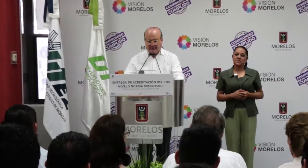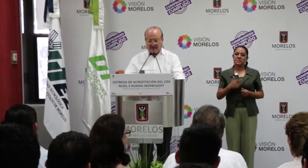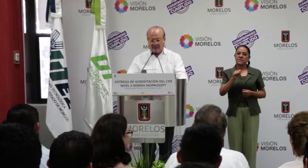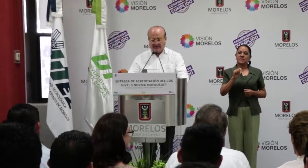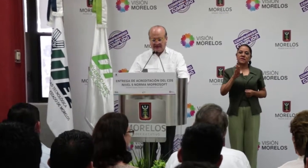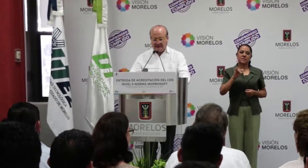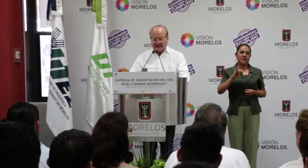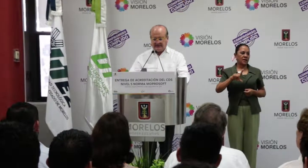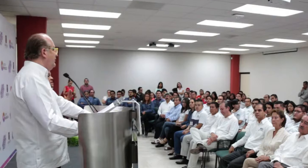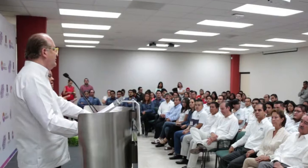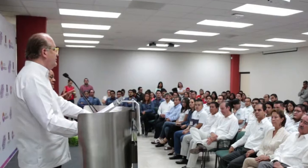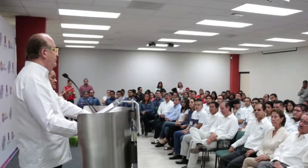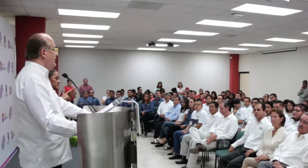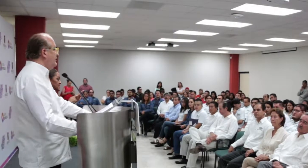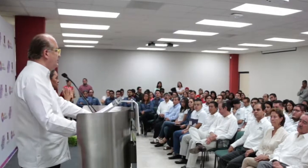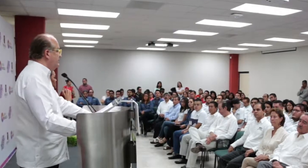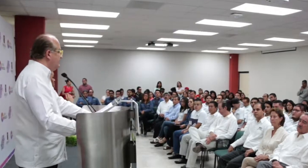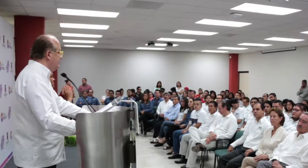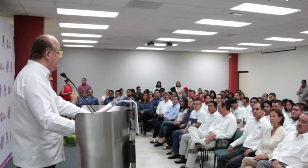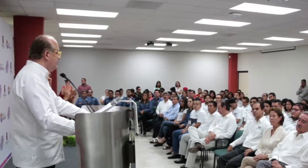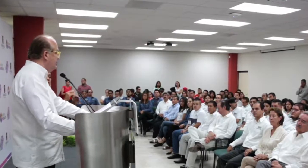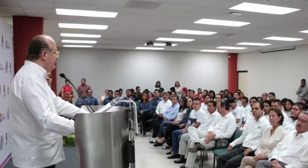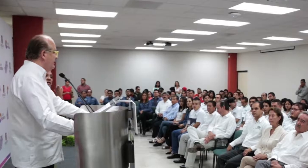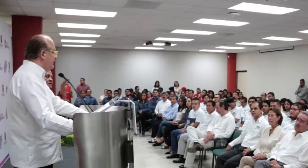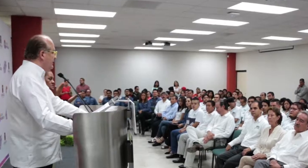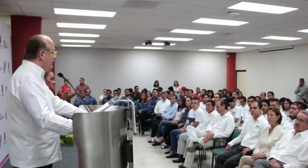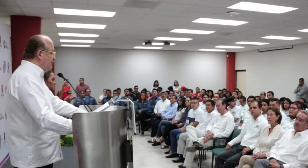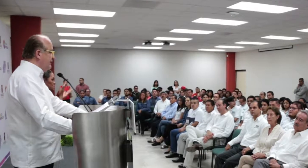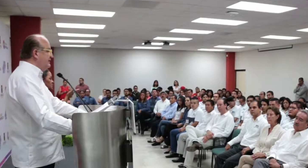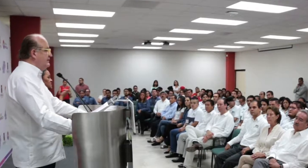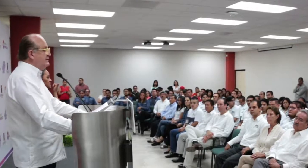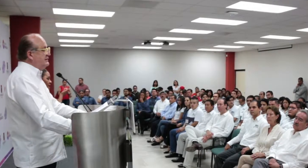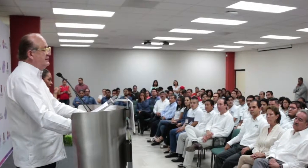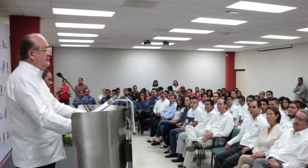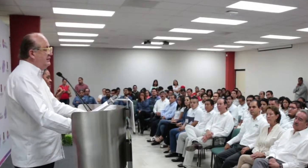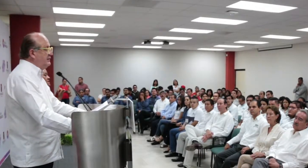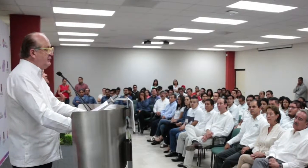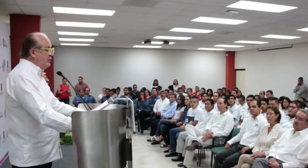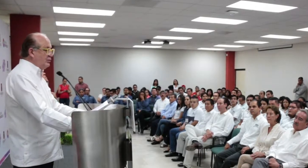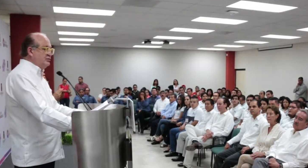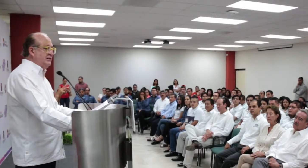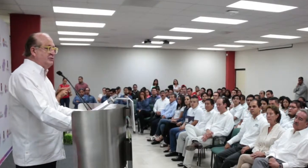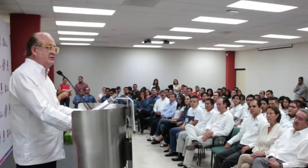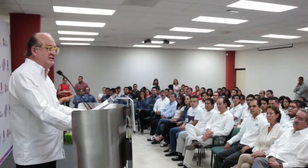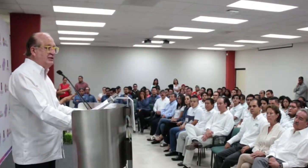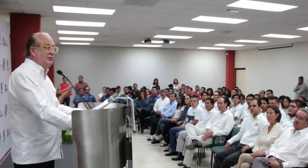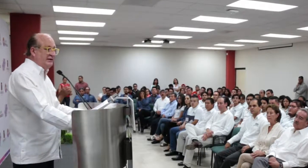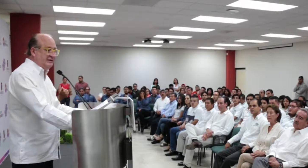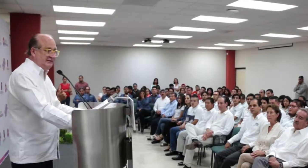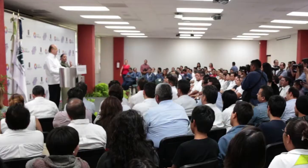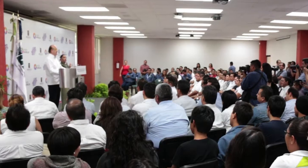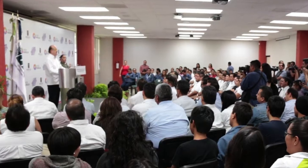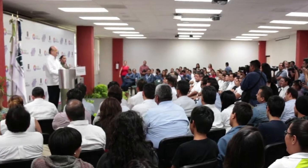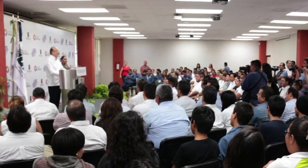Gabriela Navarro Macías, cuatro estudiantes y docentes bajo concepto del